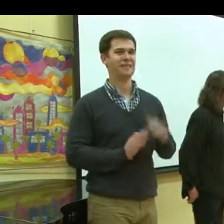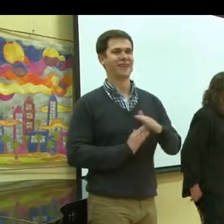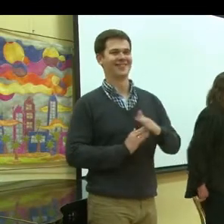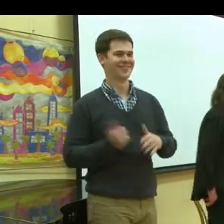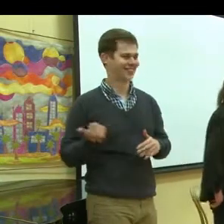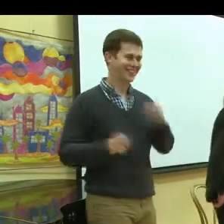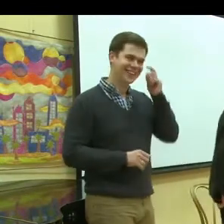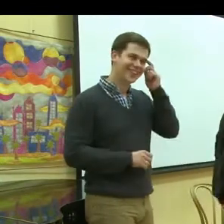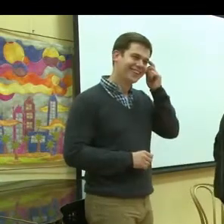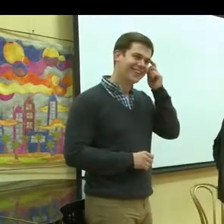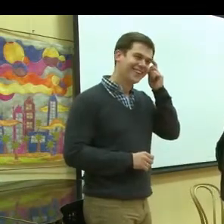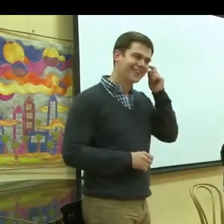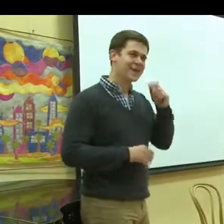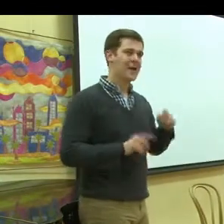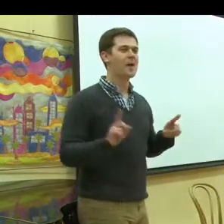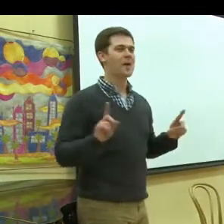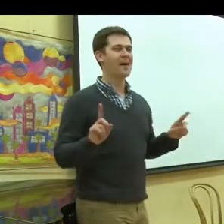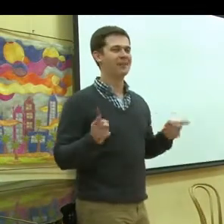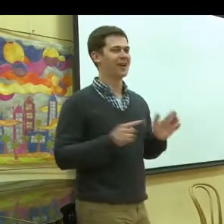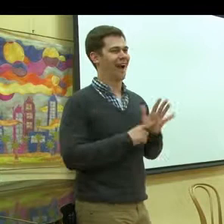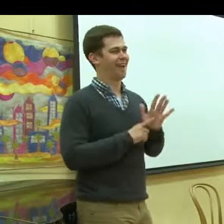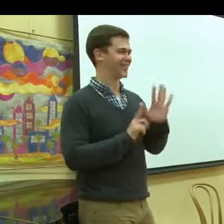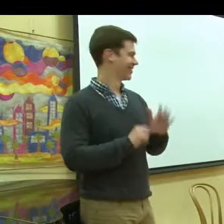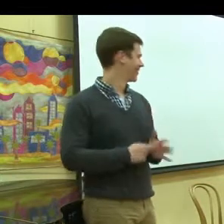opowiadać, co Państwo otrzymają. Dobrze.